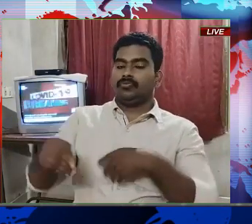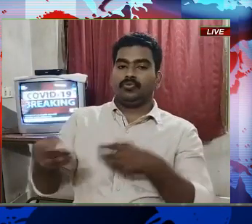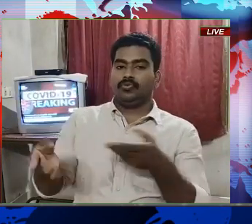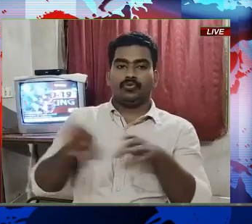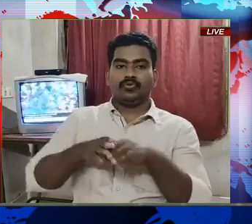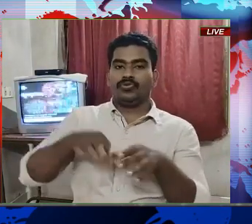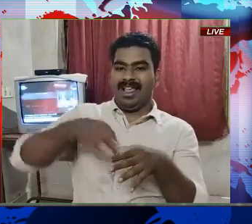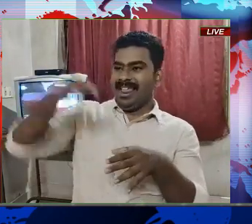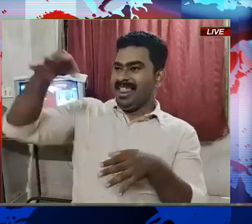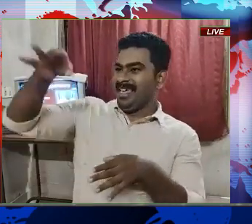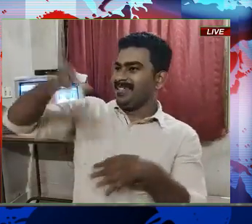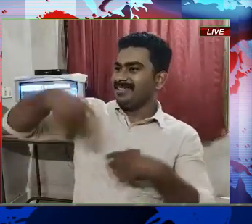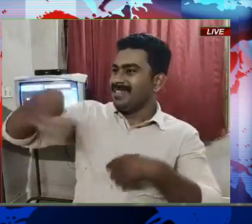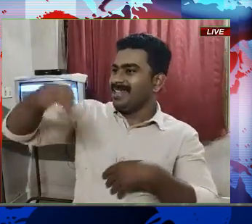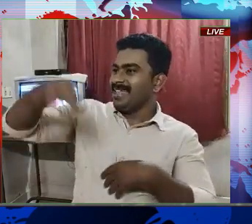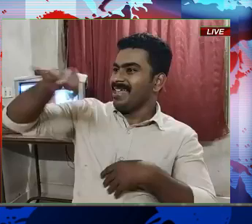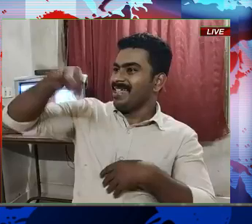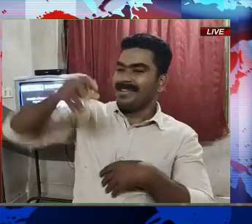ഹോർട്ടികോർപ്പിൻ്റെ നേതൃത്വത്തിൽ